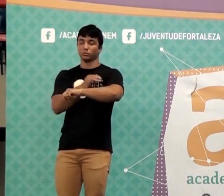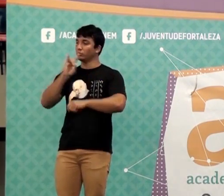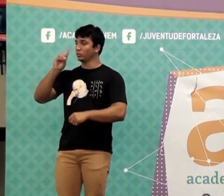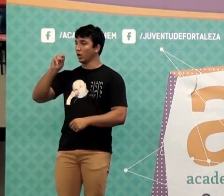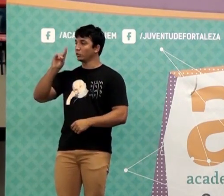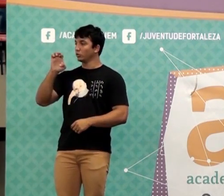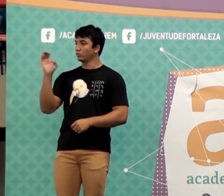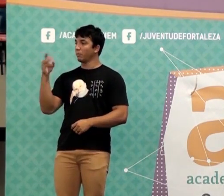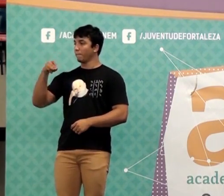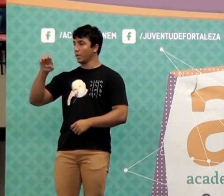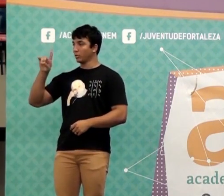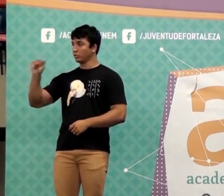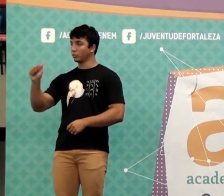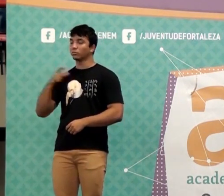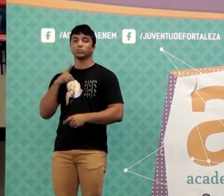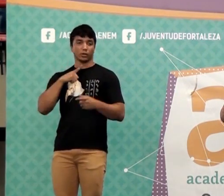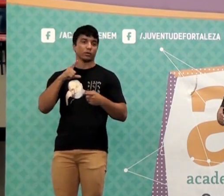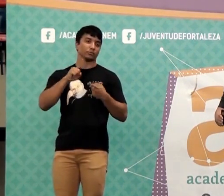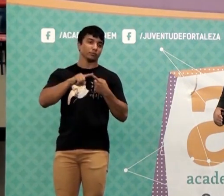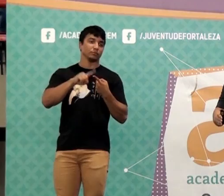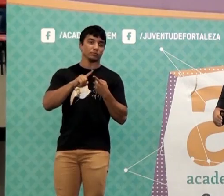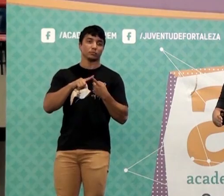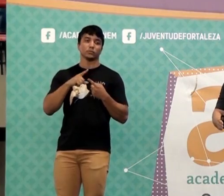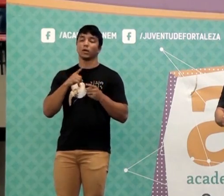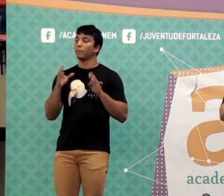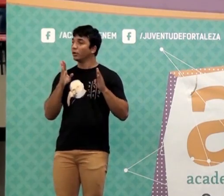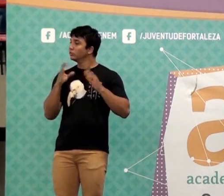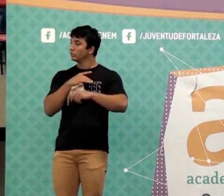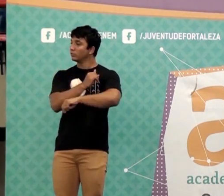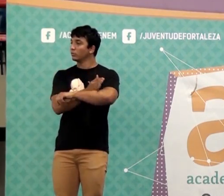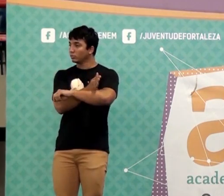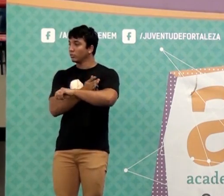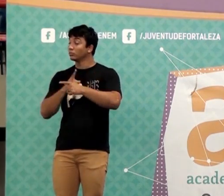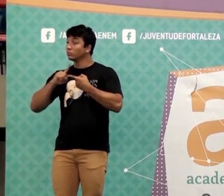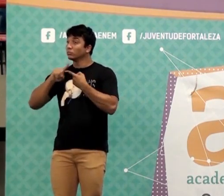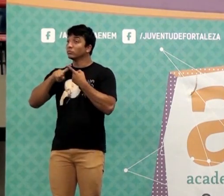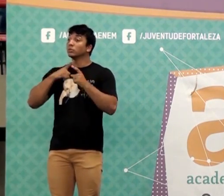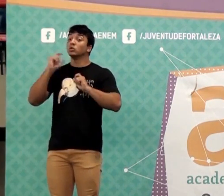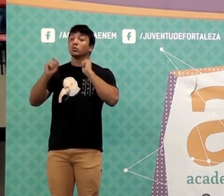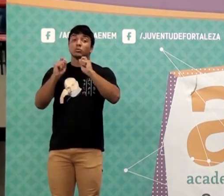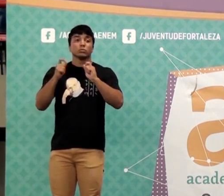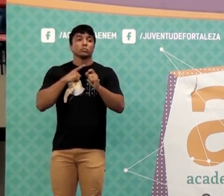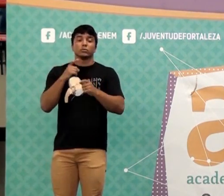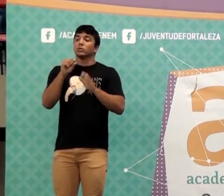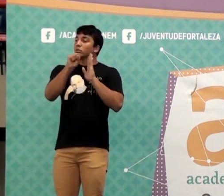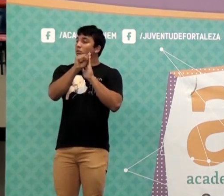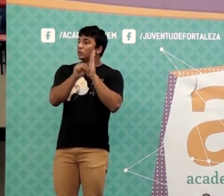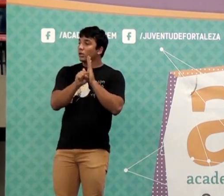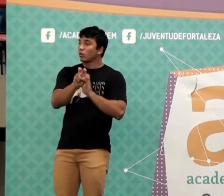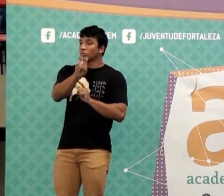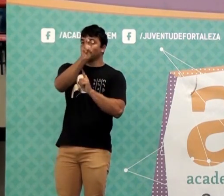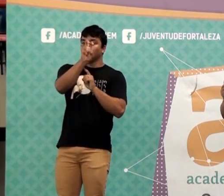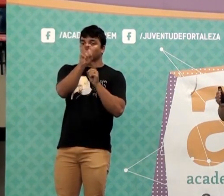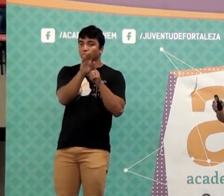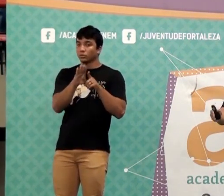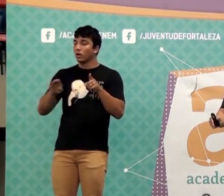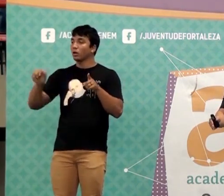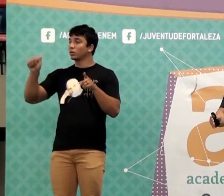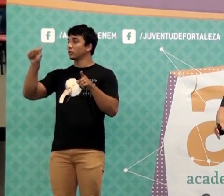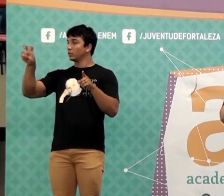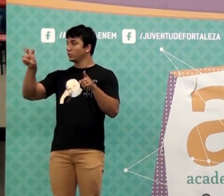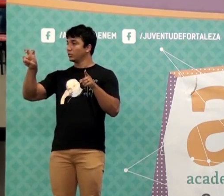Beleza? Tema recorrente na nossa prova, tá bom? A Idade Média, ela vai do século 5 ao